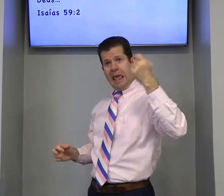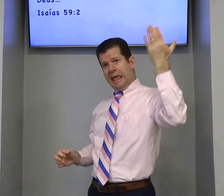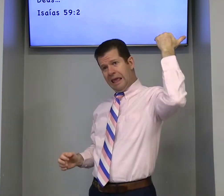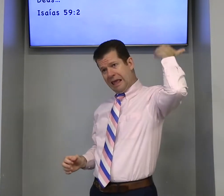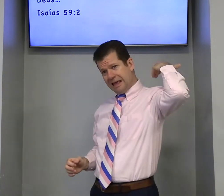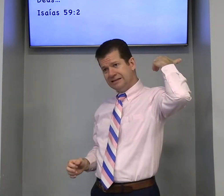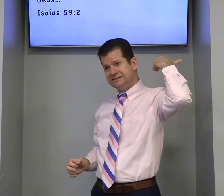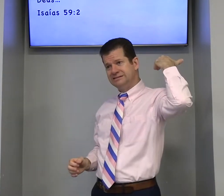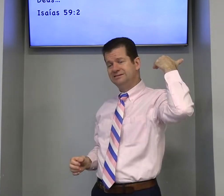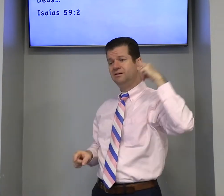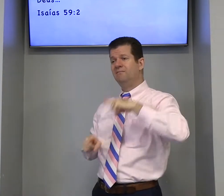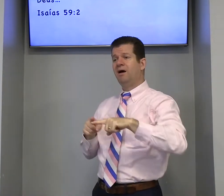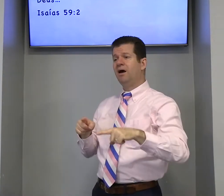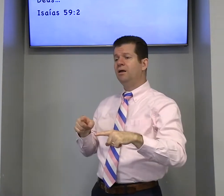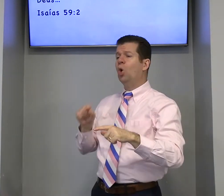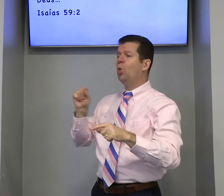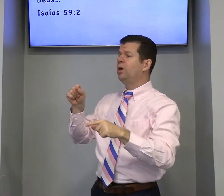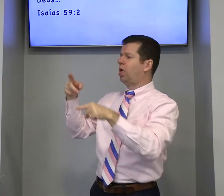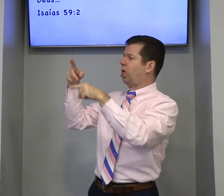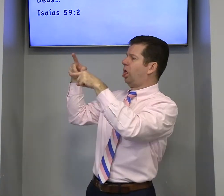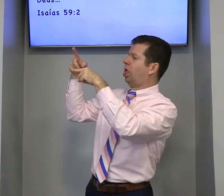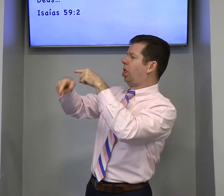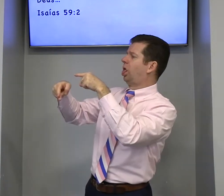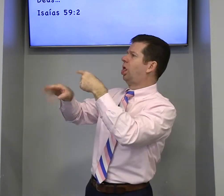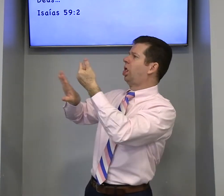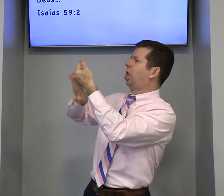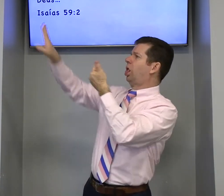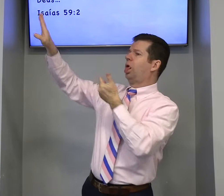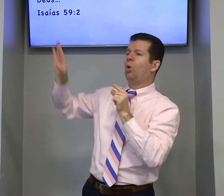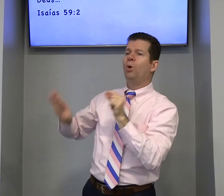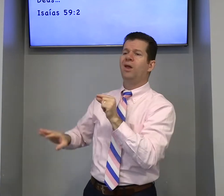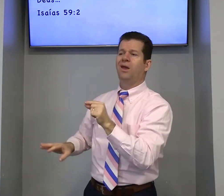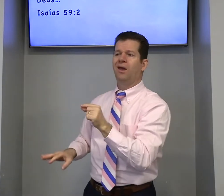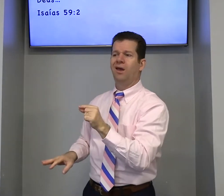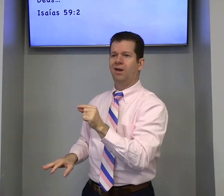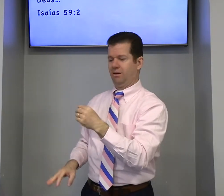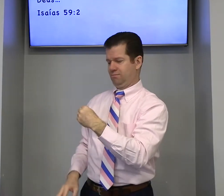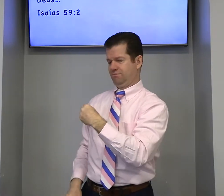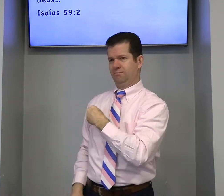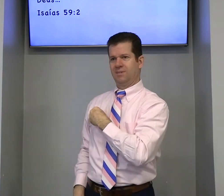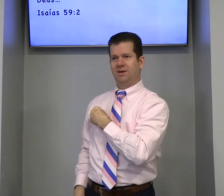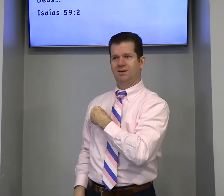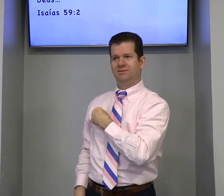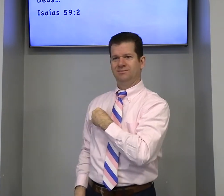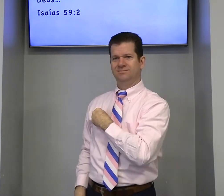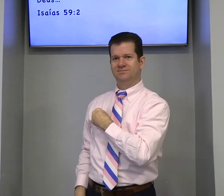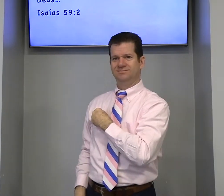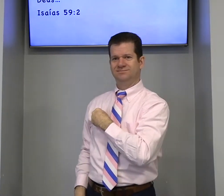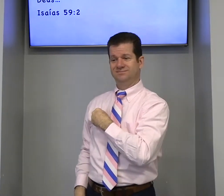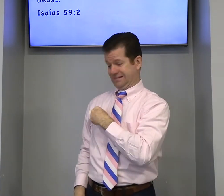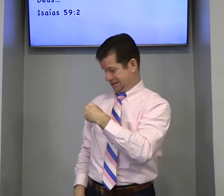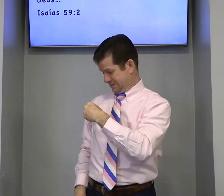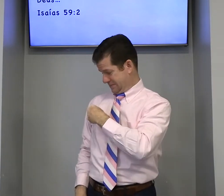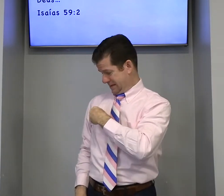relação, comunhão com Deus. Precisamos ter paz, mas por causa do pecado, esse foi